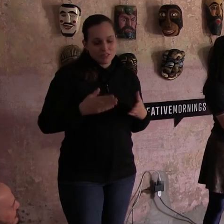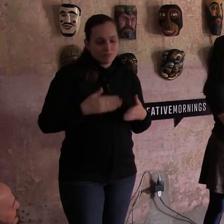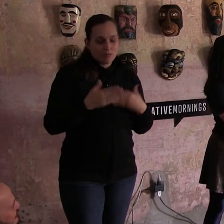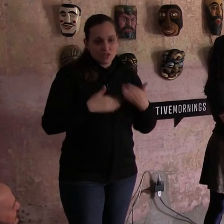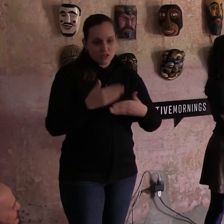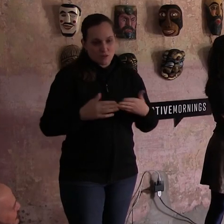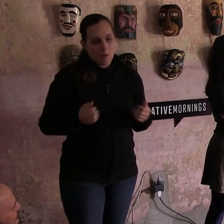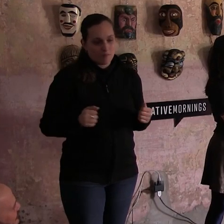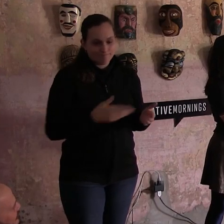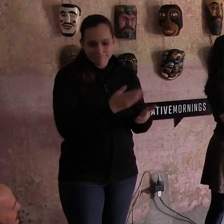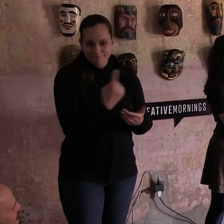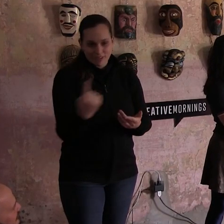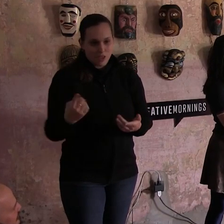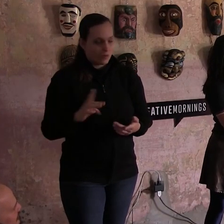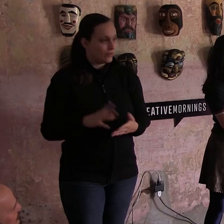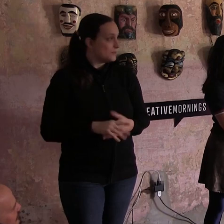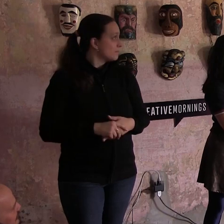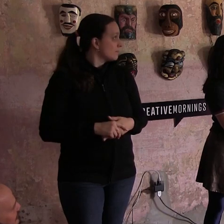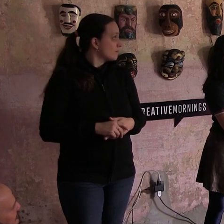Así, paralelamente,